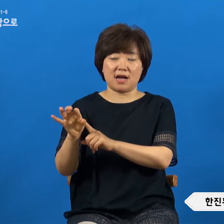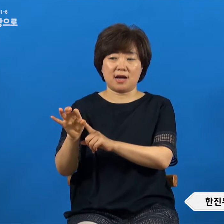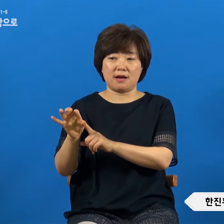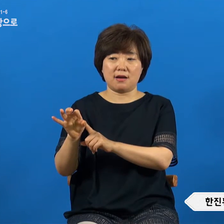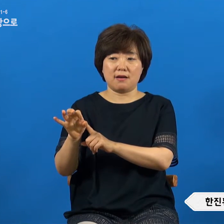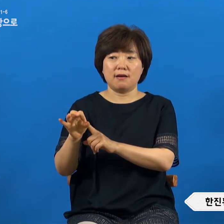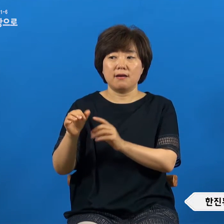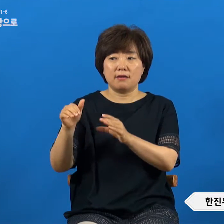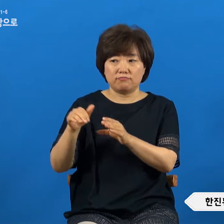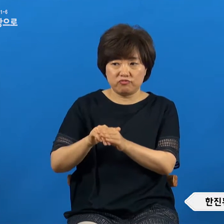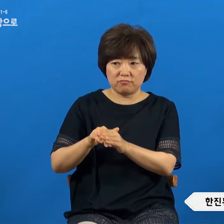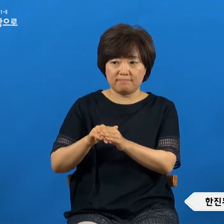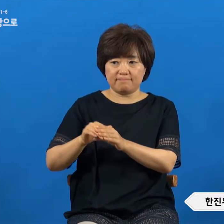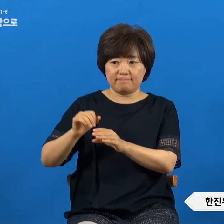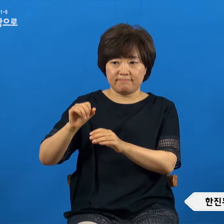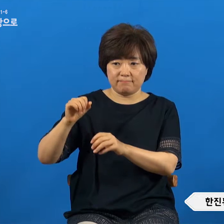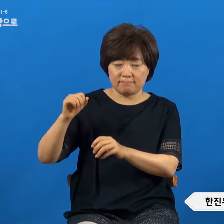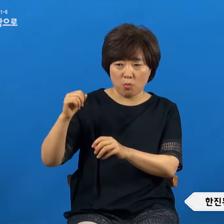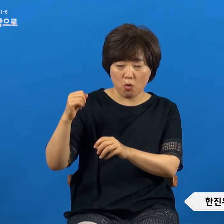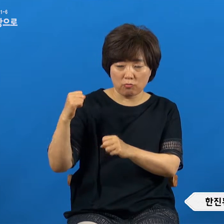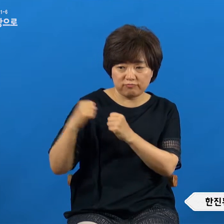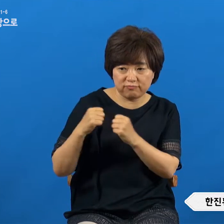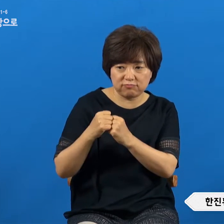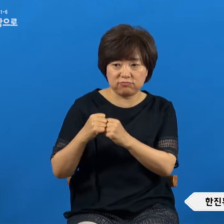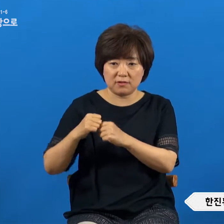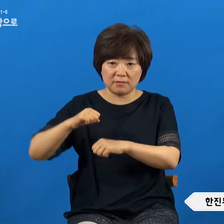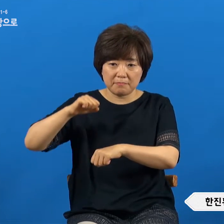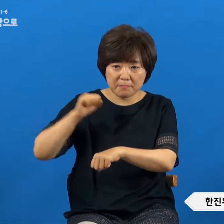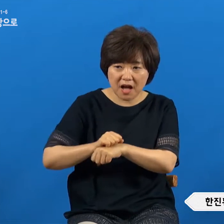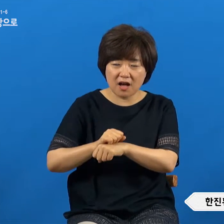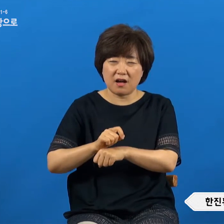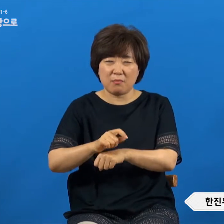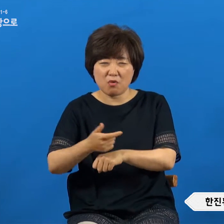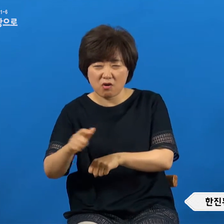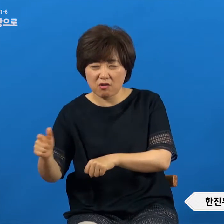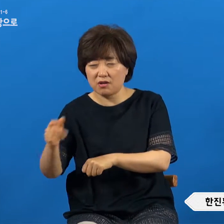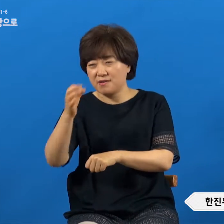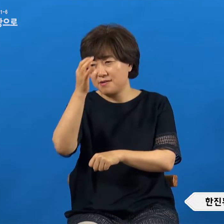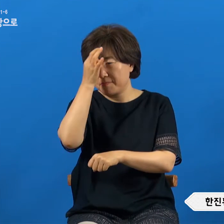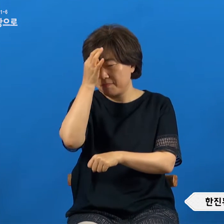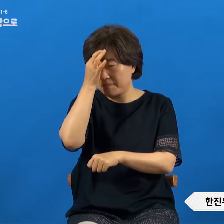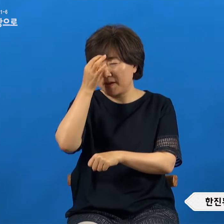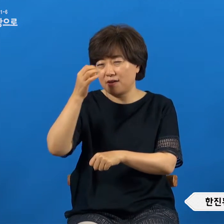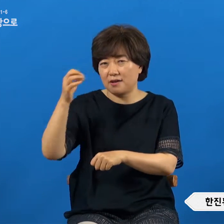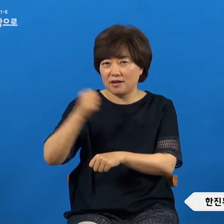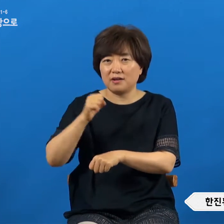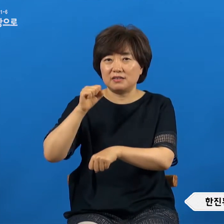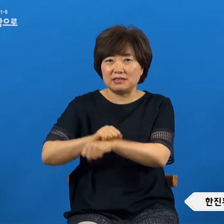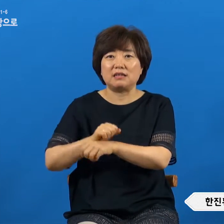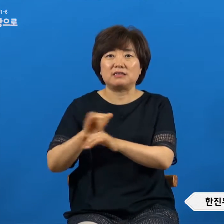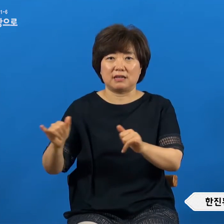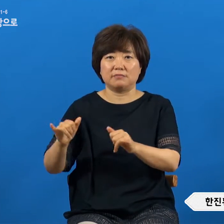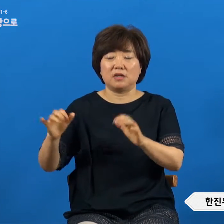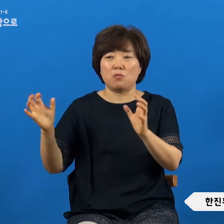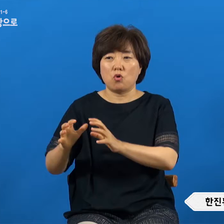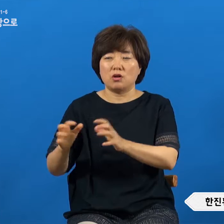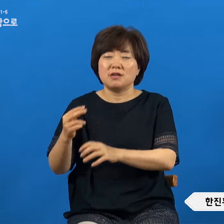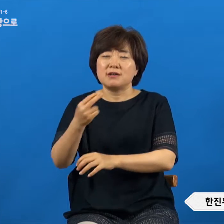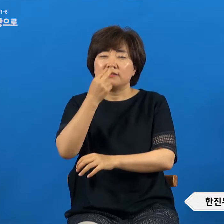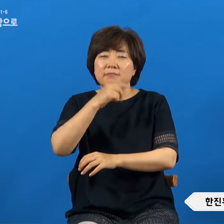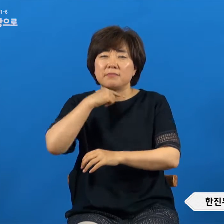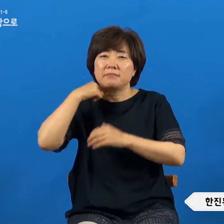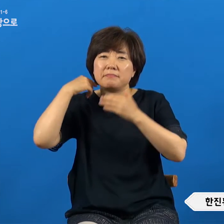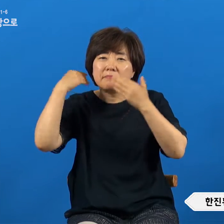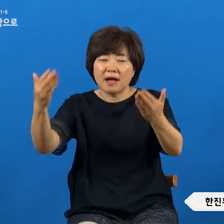문무를 겸비한 걸출한 인재들, 화랑들이 생명을 바쳐서 국가를